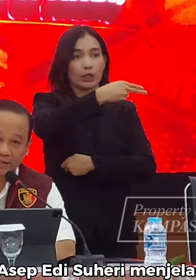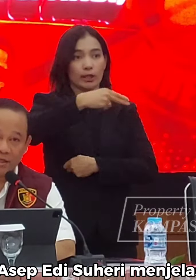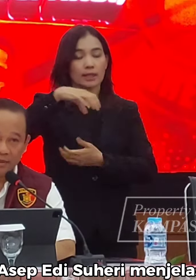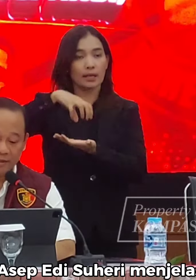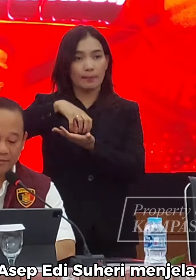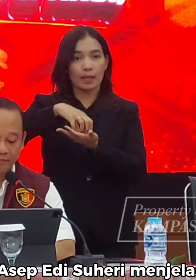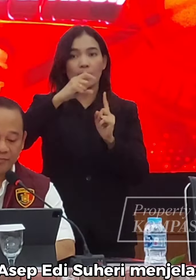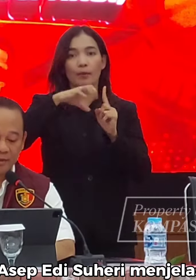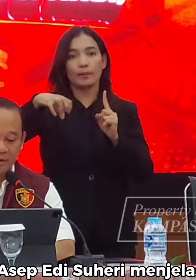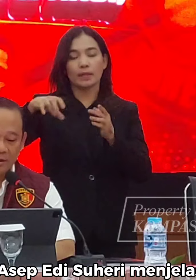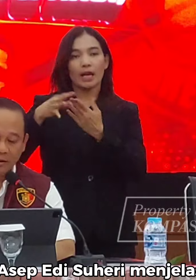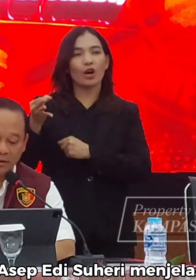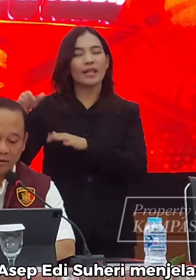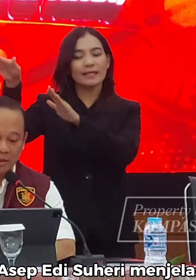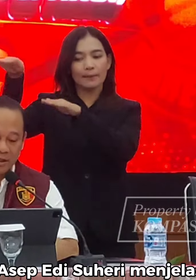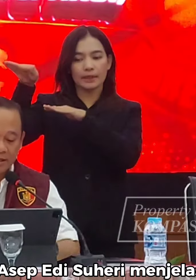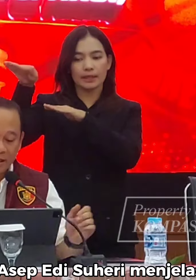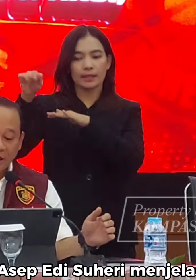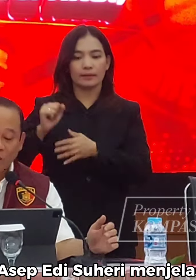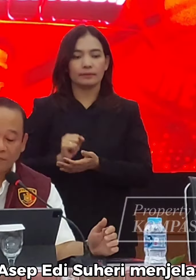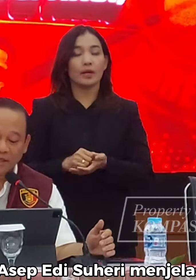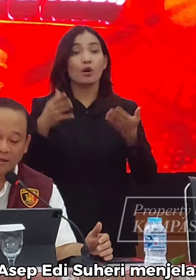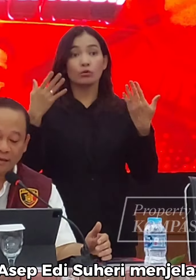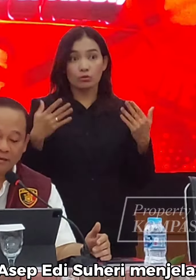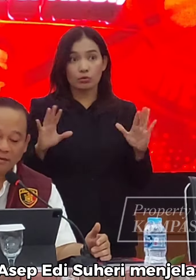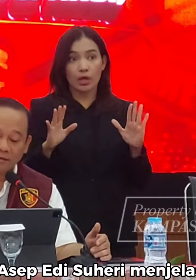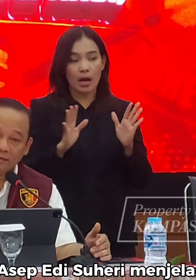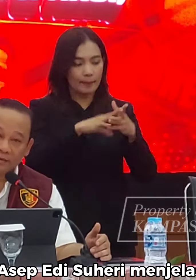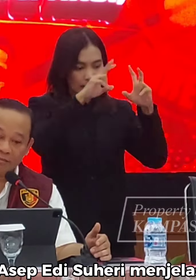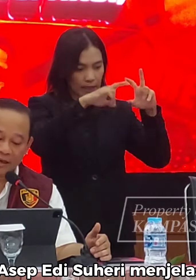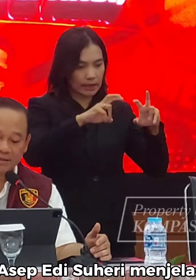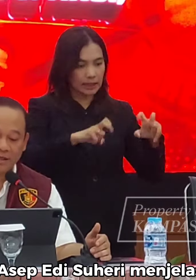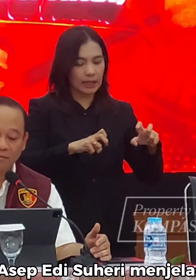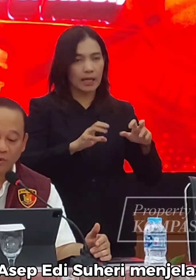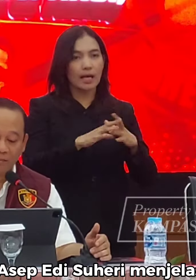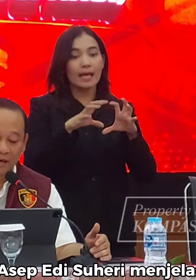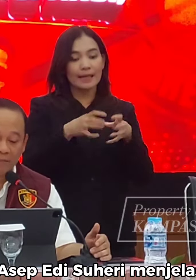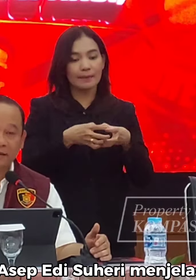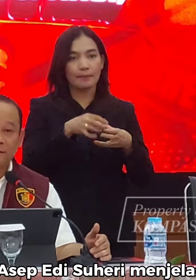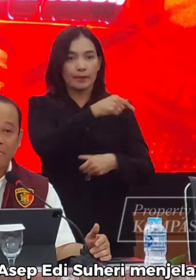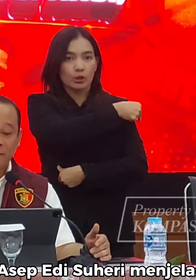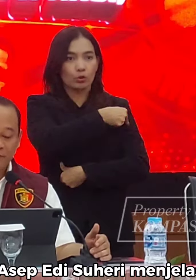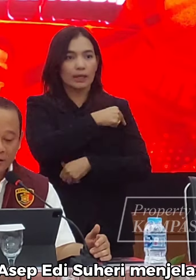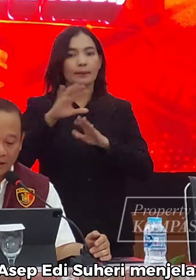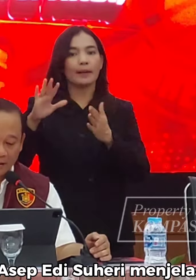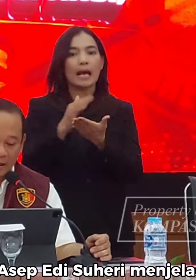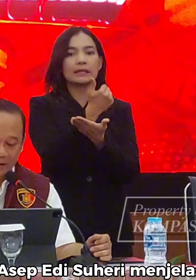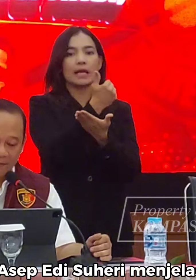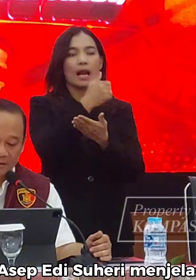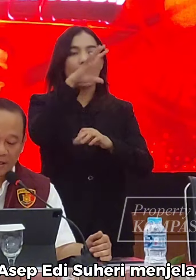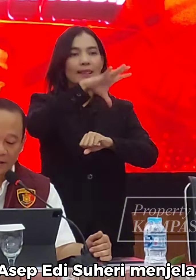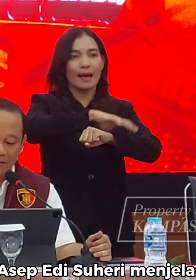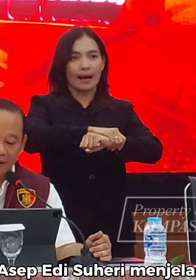provinsi Jami setelah dilakukan penidikan tim berhasil melakukan penangkapan